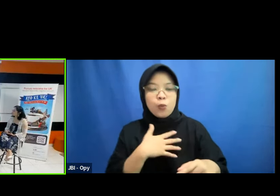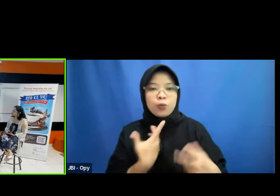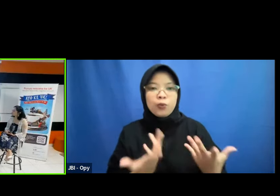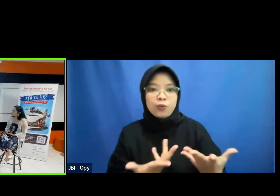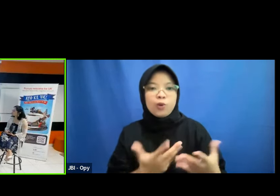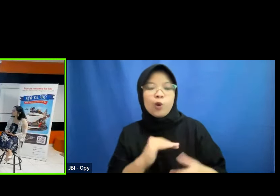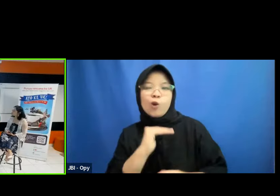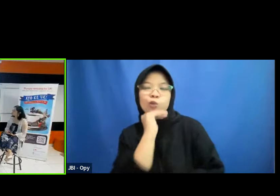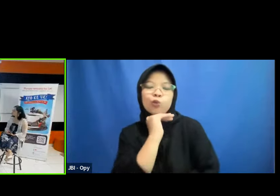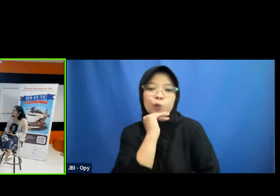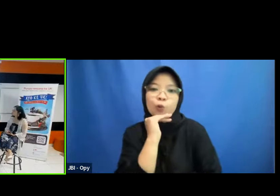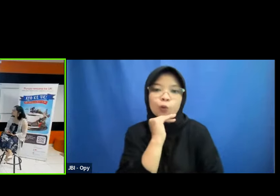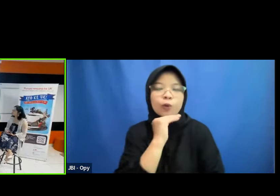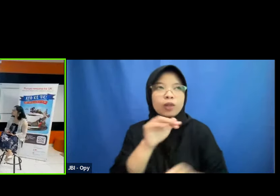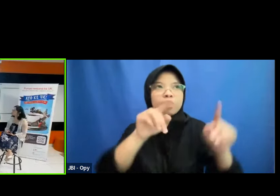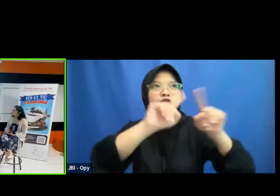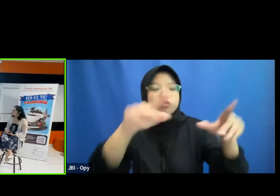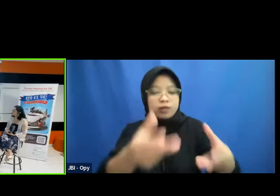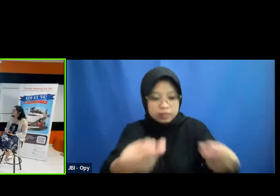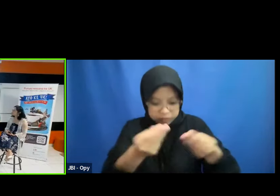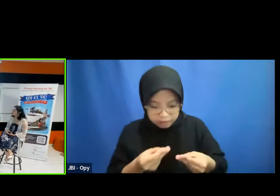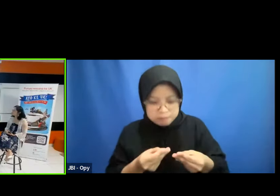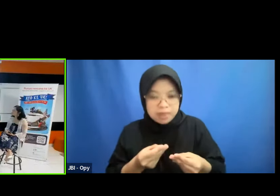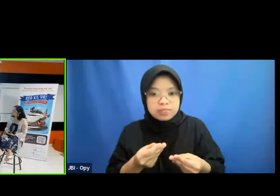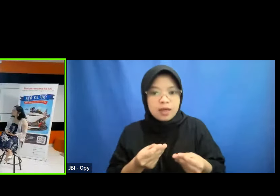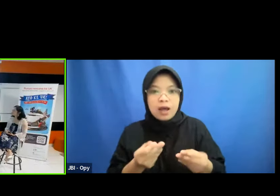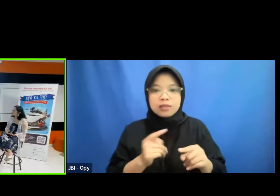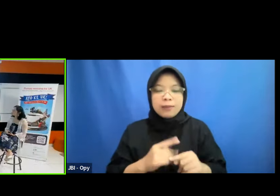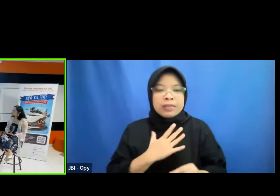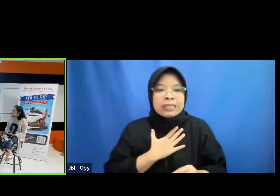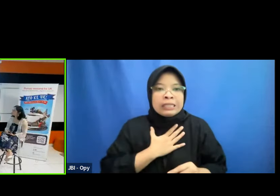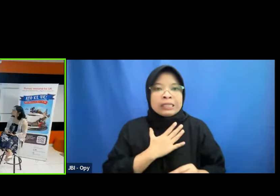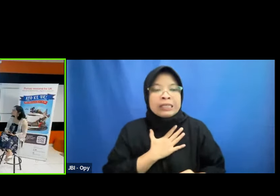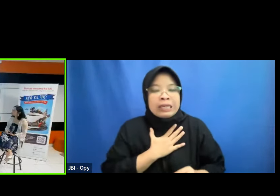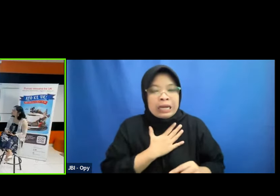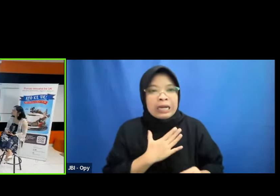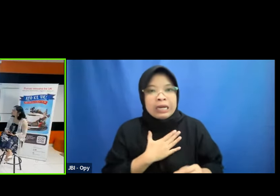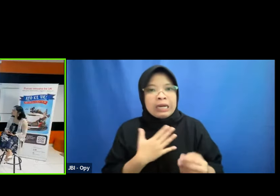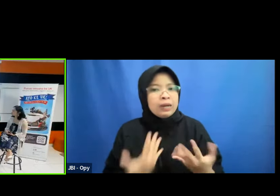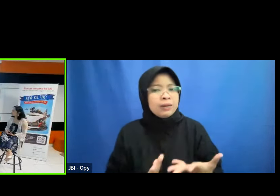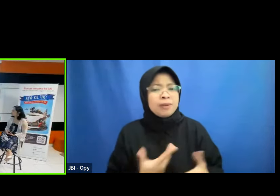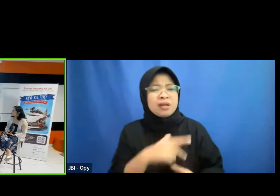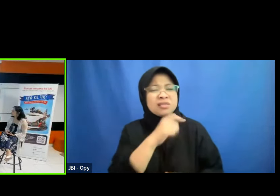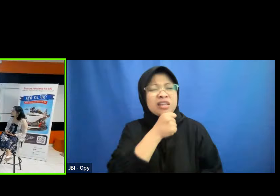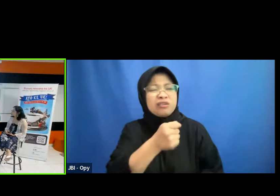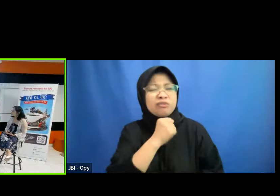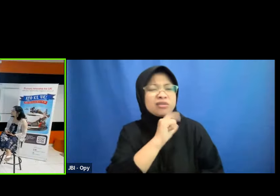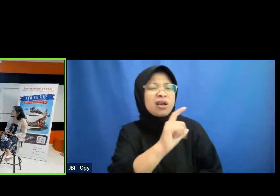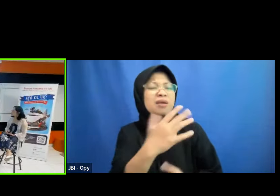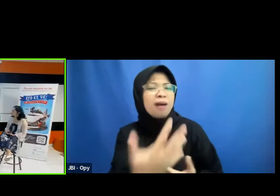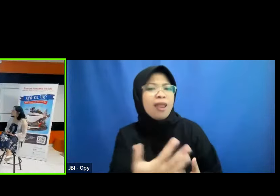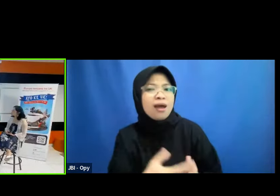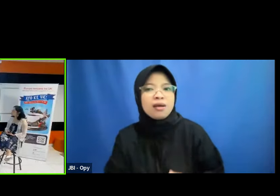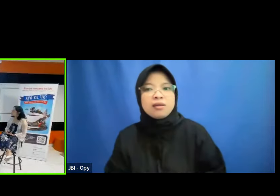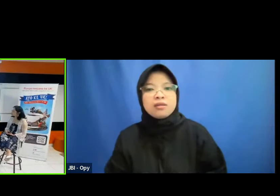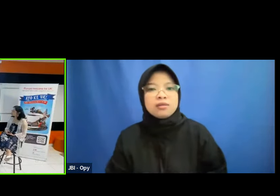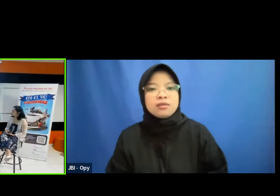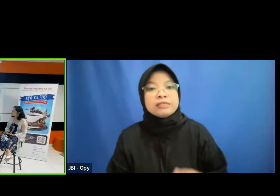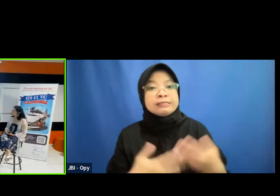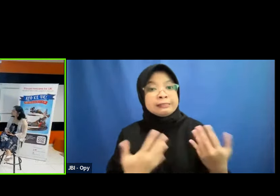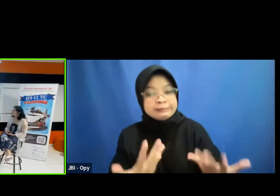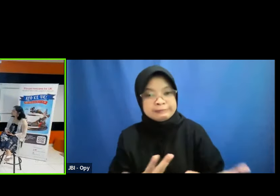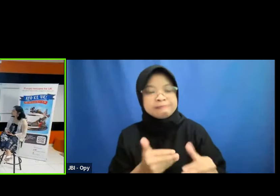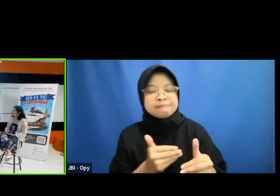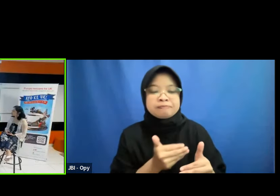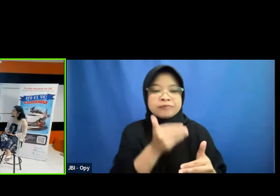ditunggu-tunggu ini dapat ini nah cuma saya juga masih deg-degan banget itu gimana interviewnya ee akhirnya yang